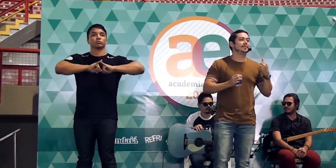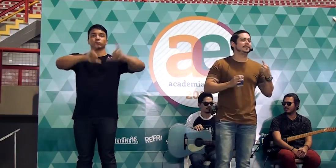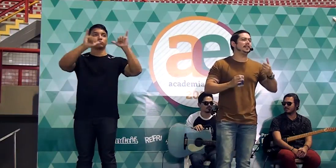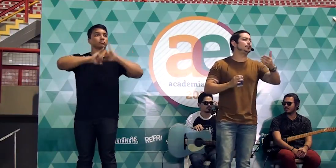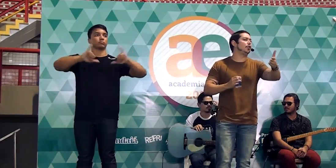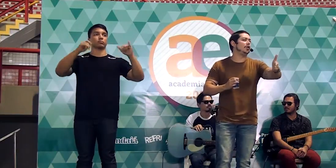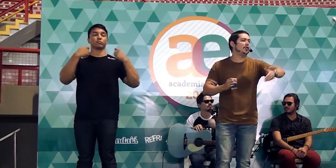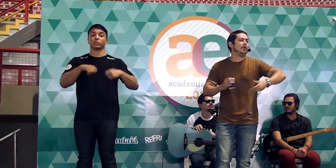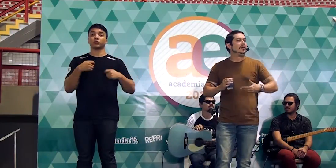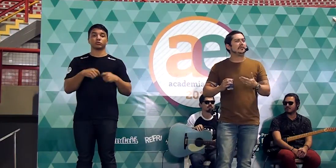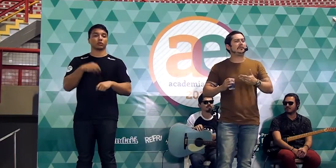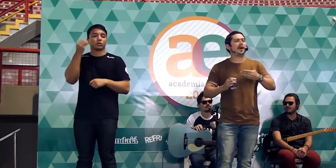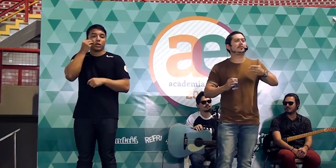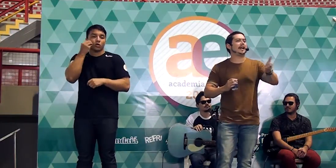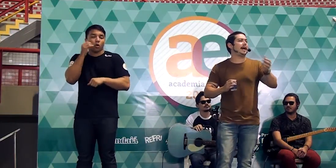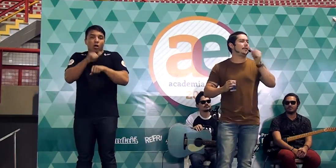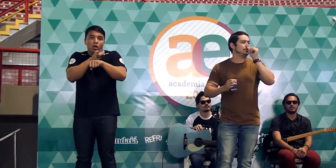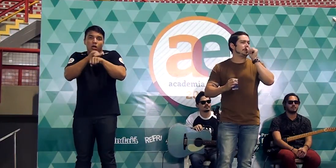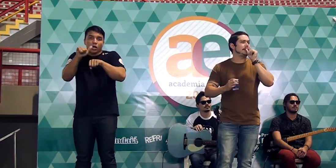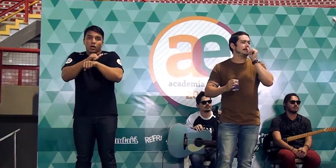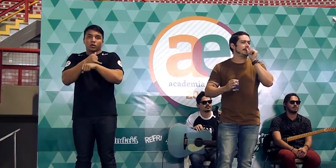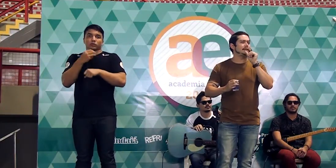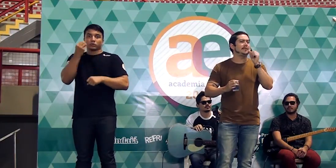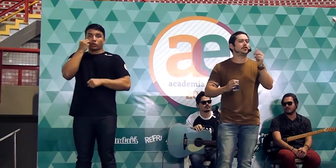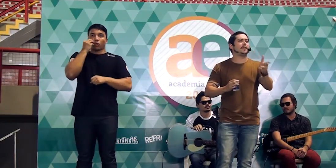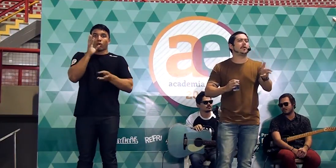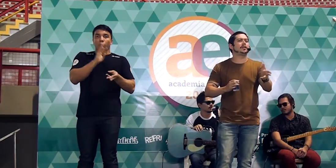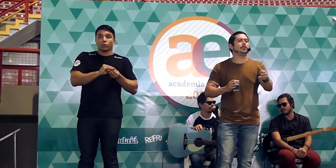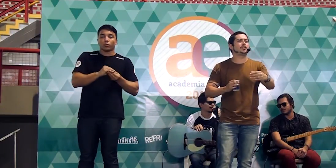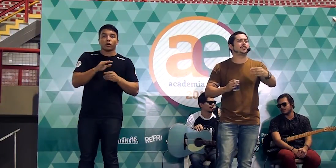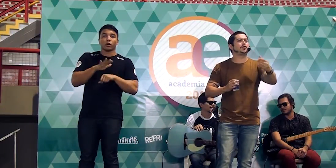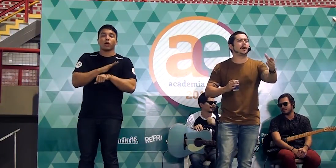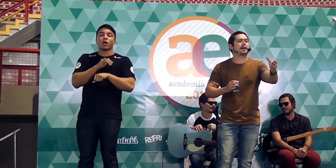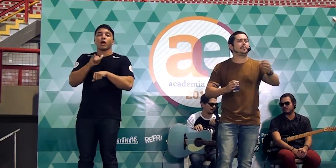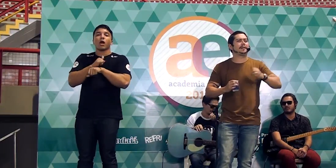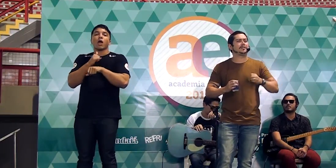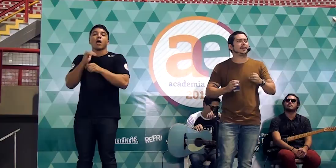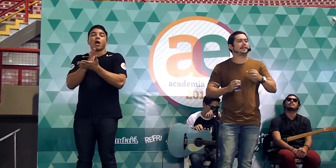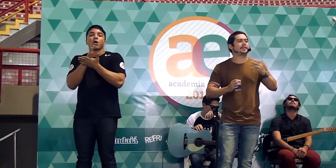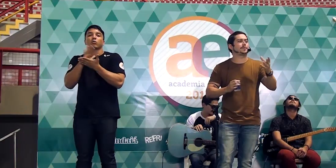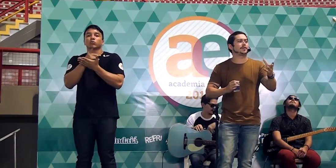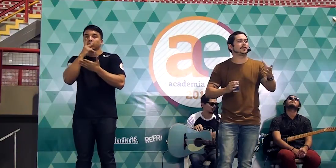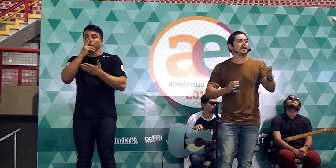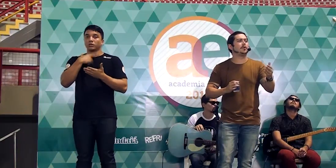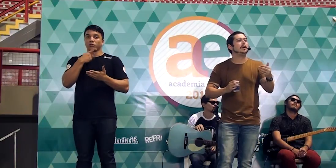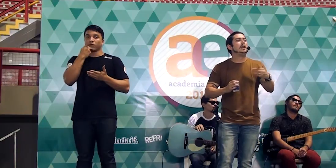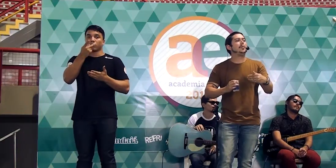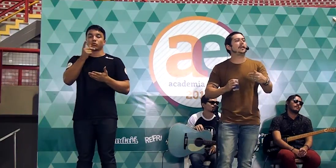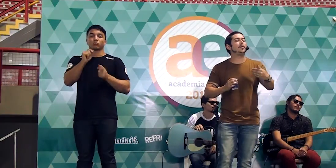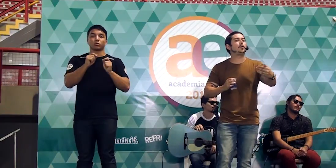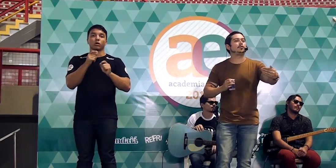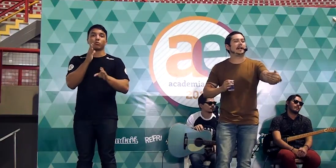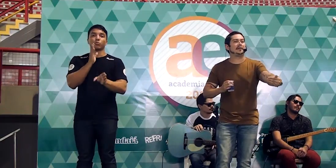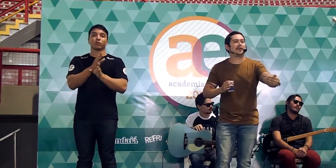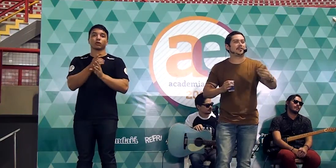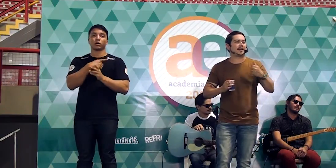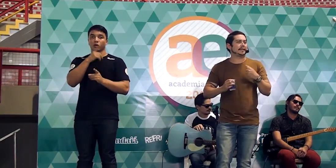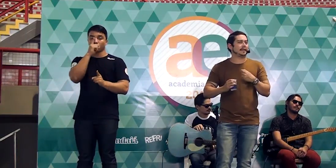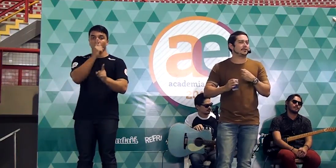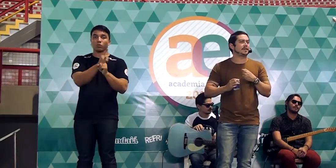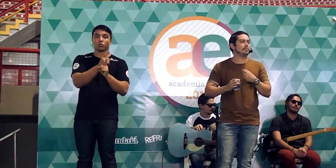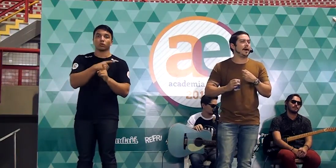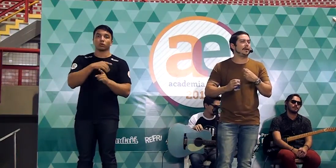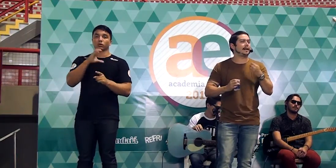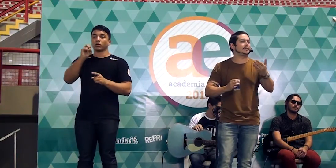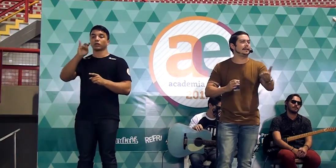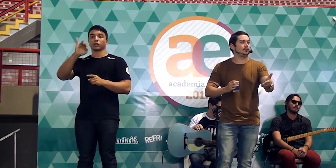noticiar. Tentou fraudar a notícia, teve jornal que noticiou a campanha das diretas às pessoas na rua, porque o encontro era em frente à